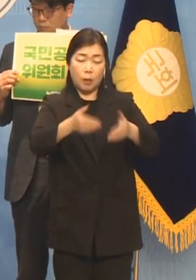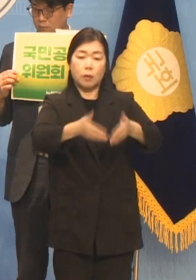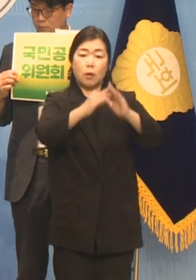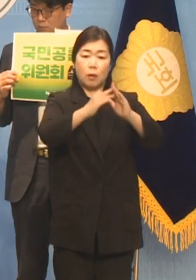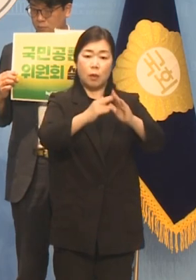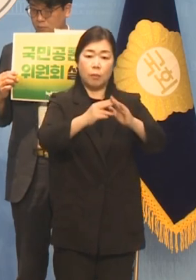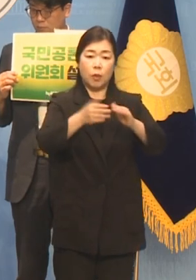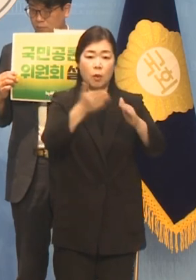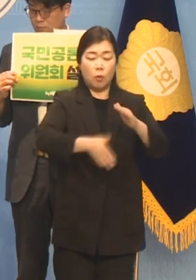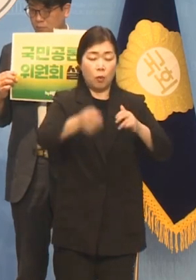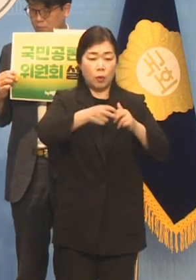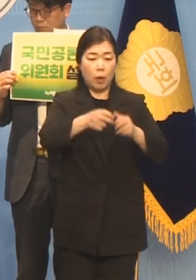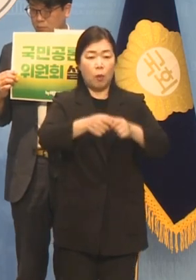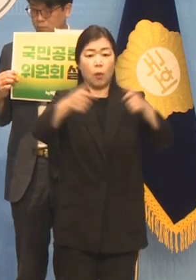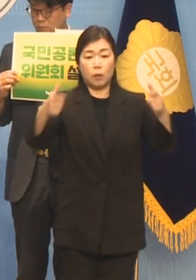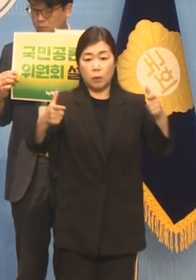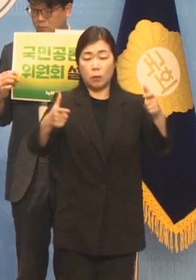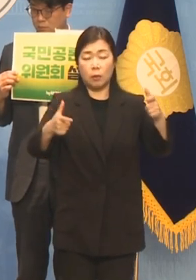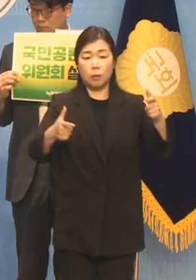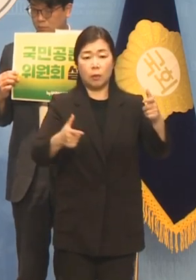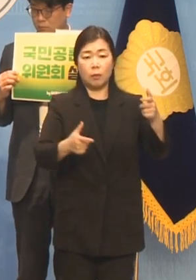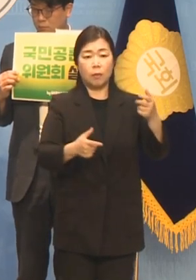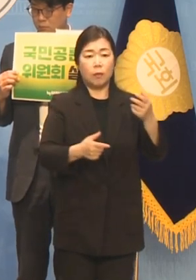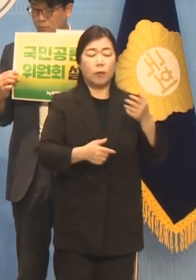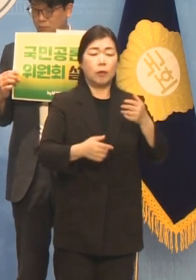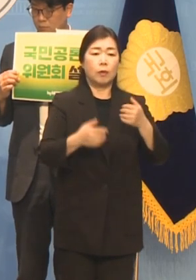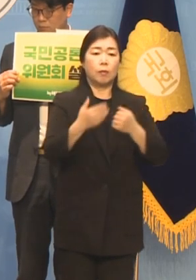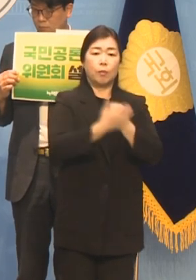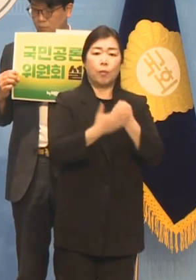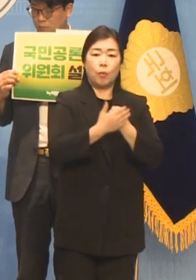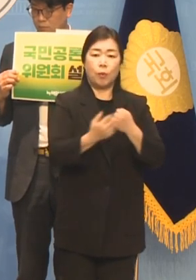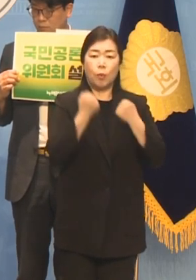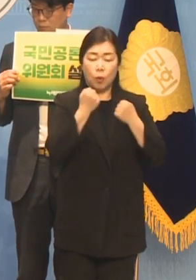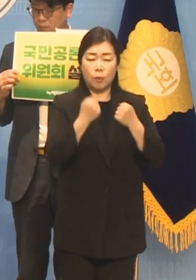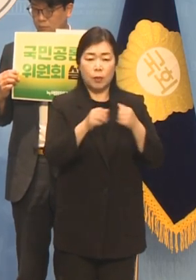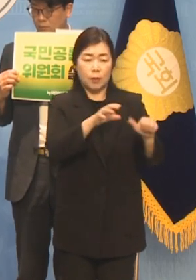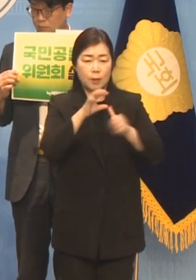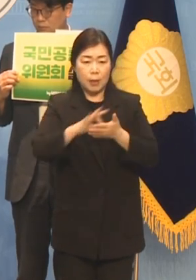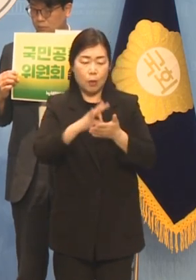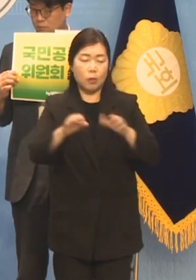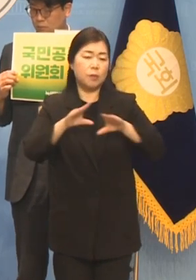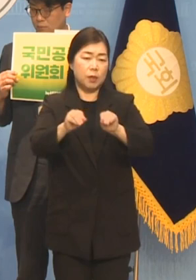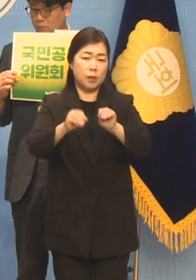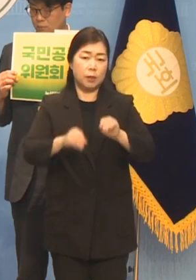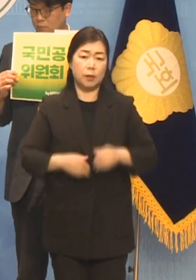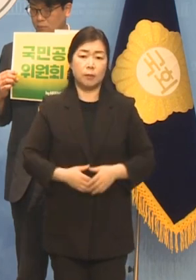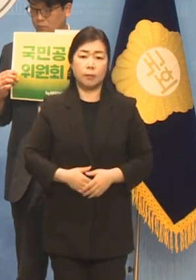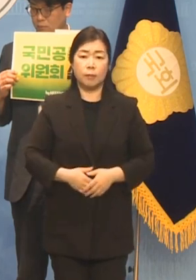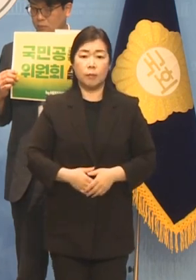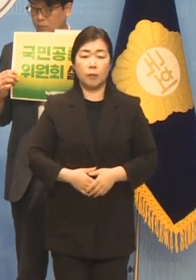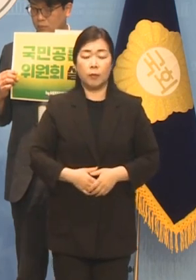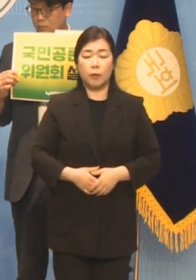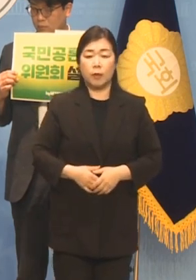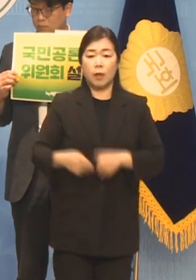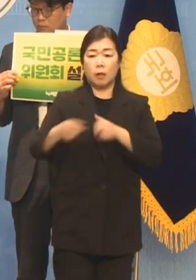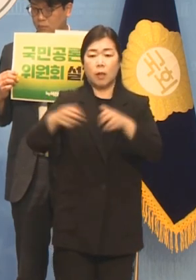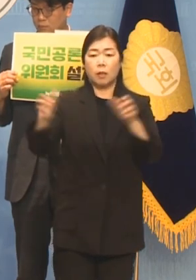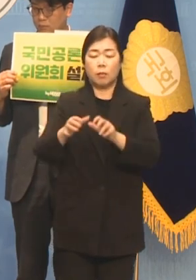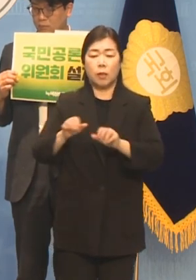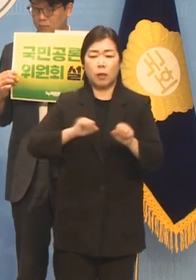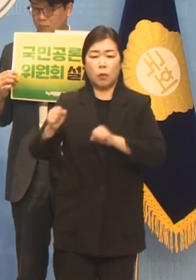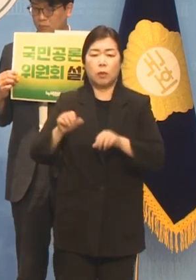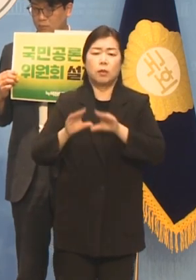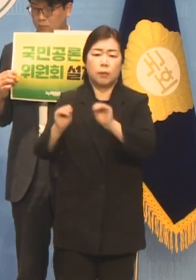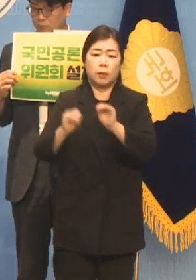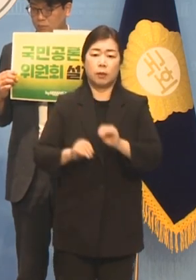공공의료 확충과 혼합진료 금지, 무책임한 의사 집단 진료 거부 대책과 환자 안전 제도적